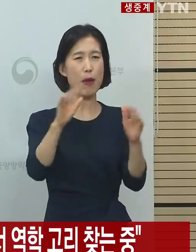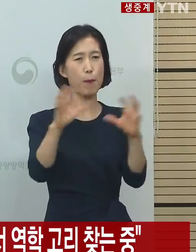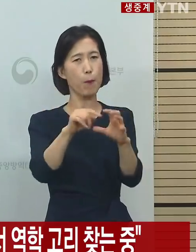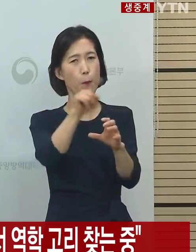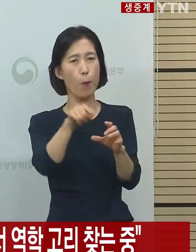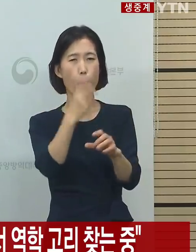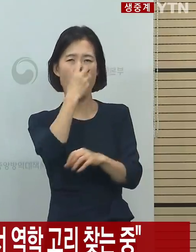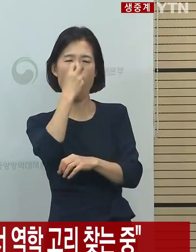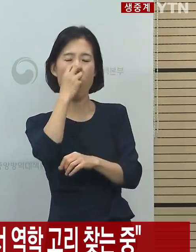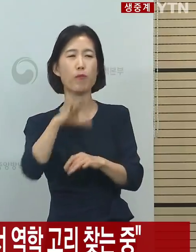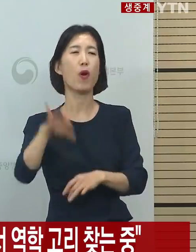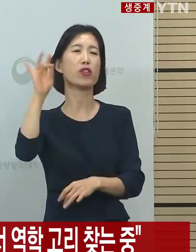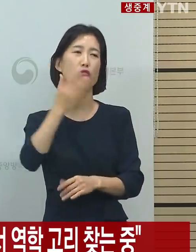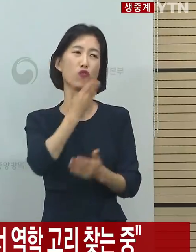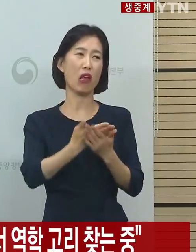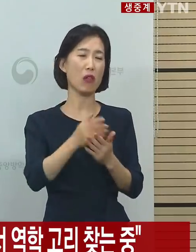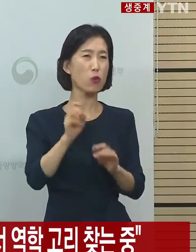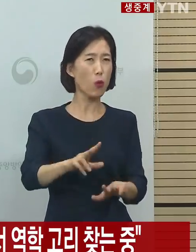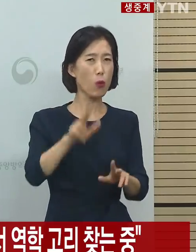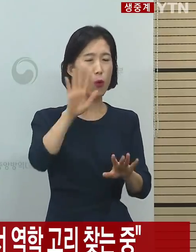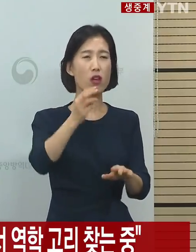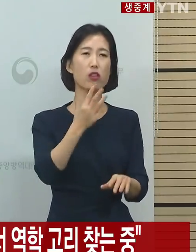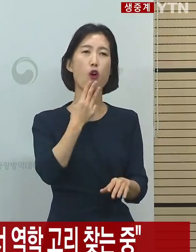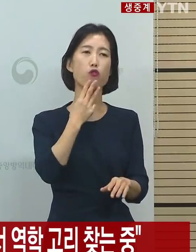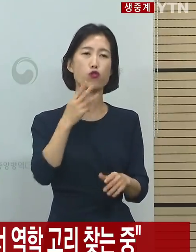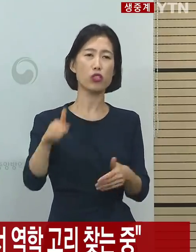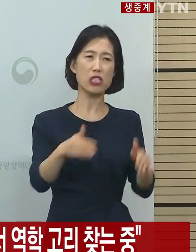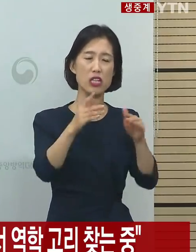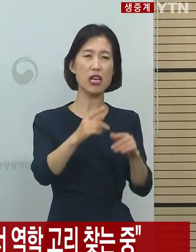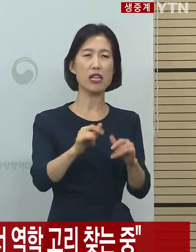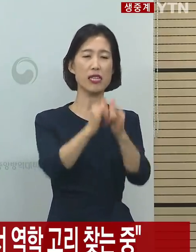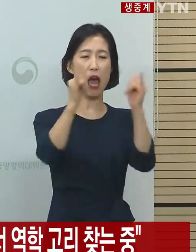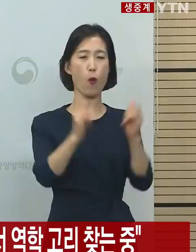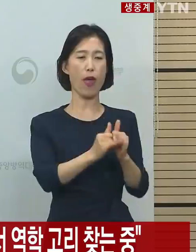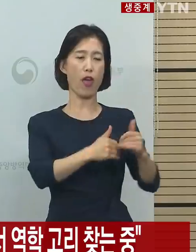같고 또 서울시가 굉장히 열심히 추진하고 있는 사회적 거리두기